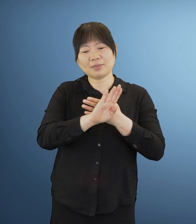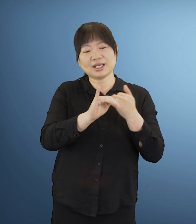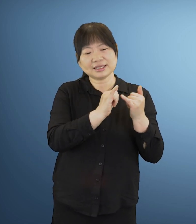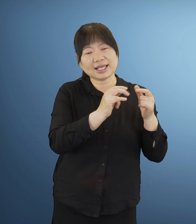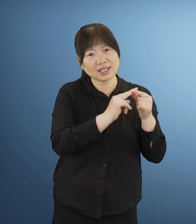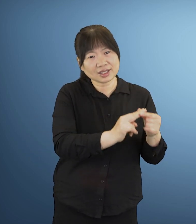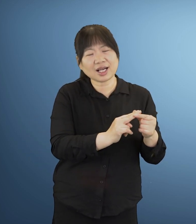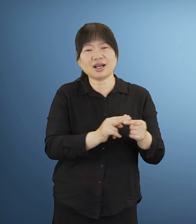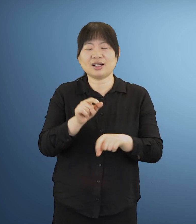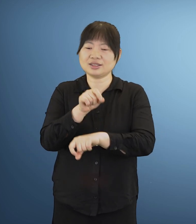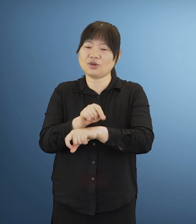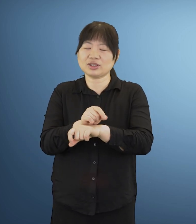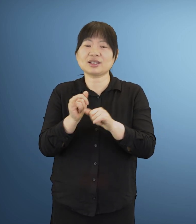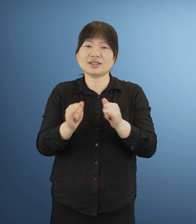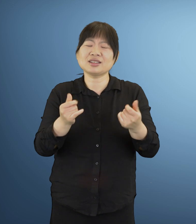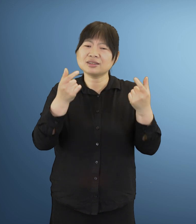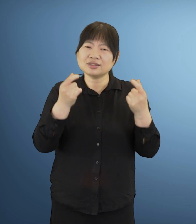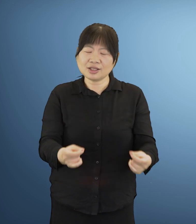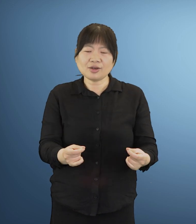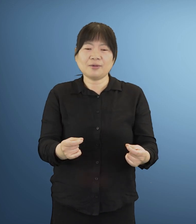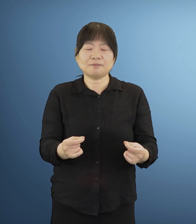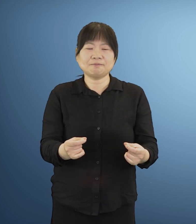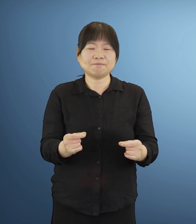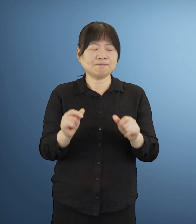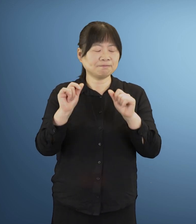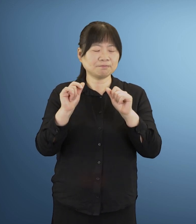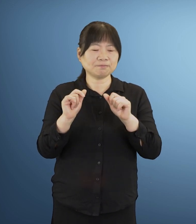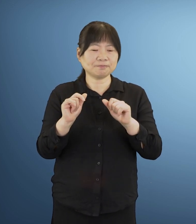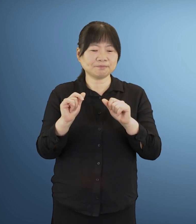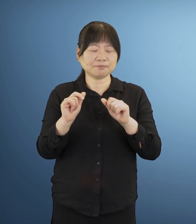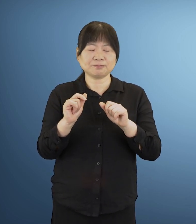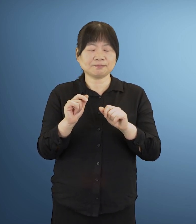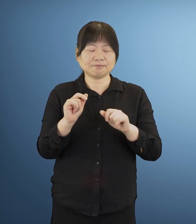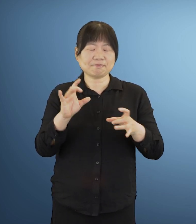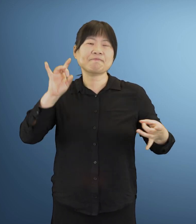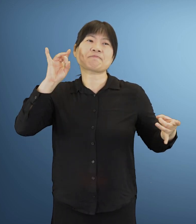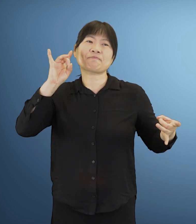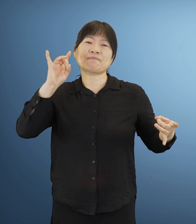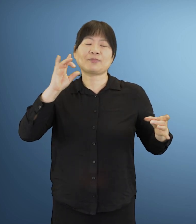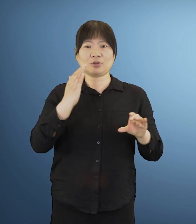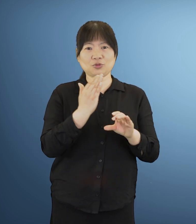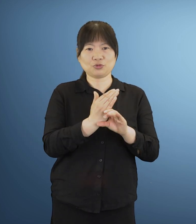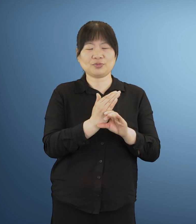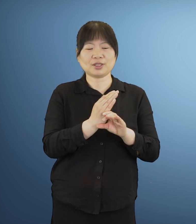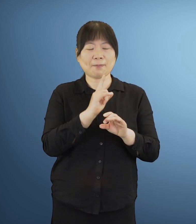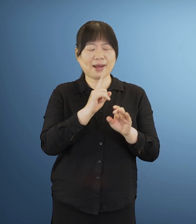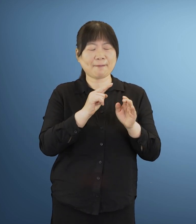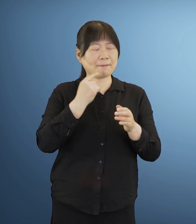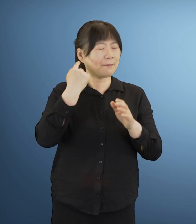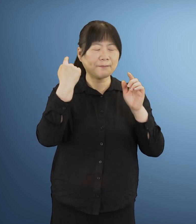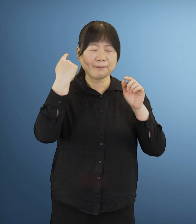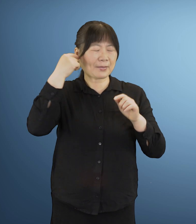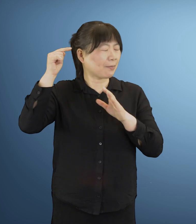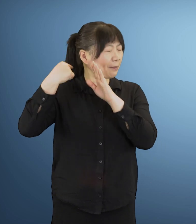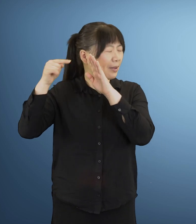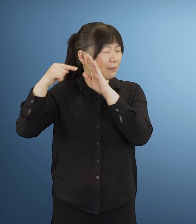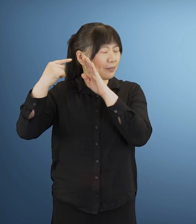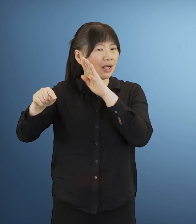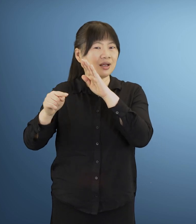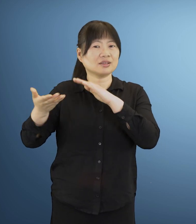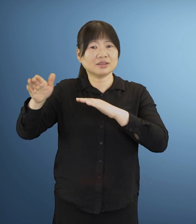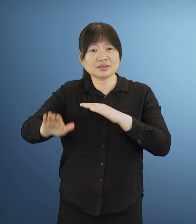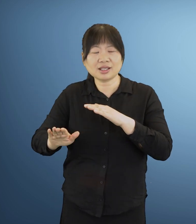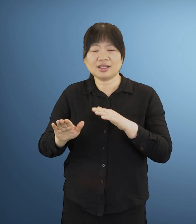바리새인들과 서기관들처럼. 그런데 이 성경 구절을 인용하시고 나서 이상한 얘기를